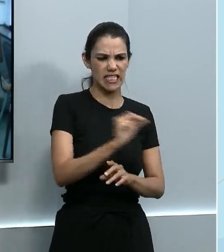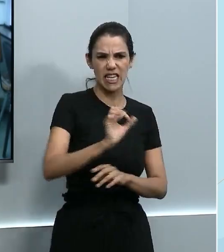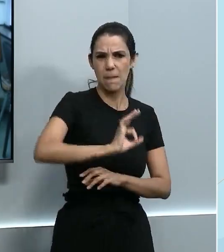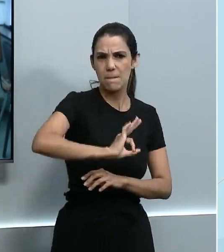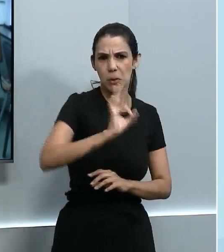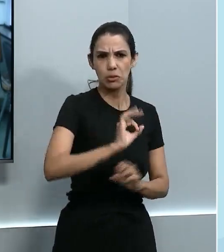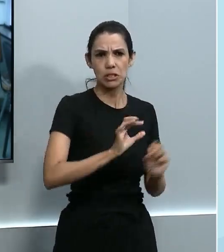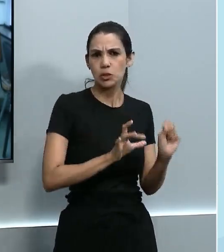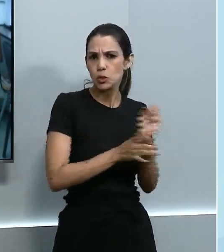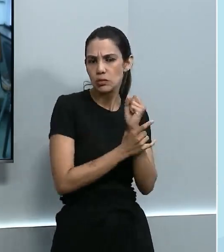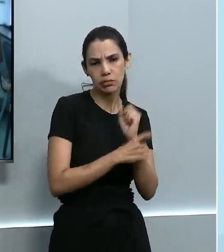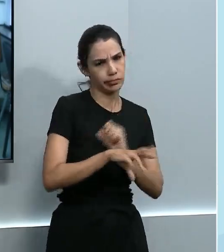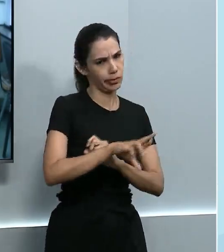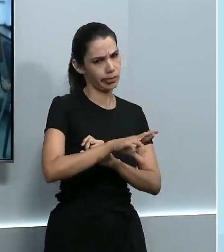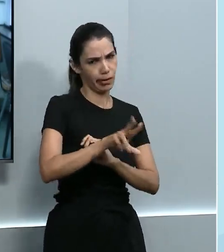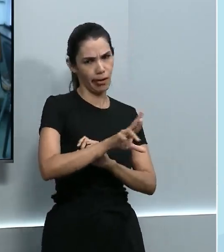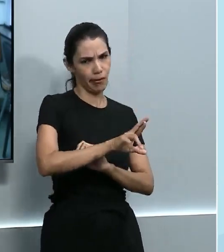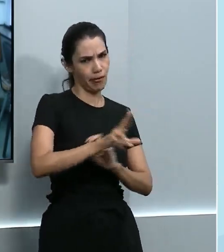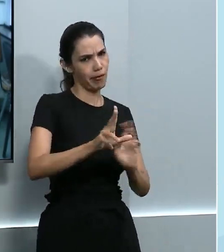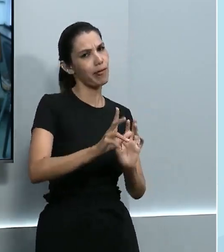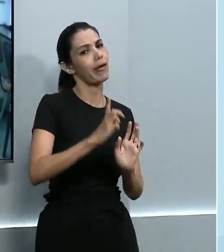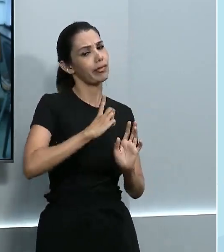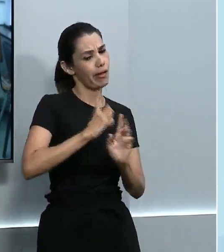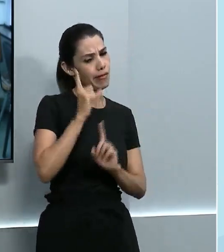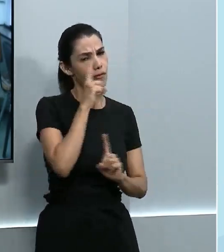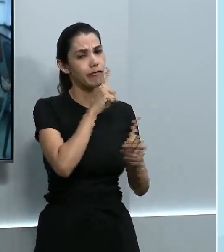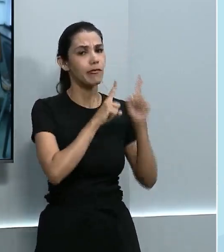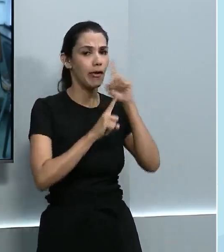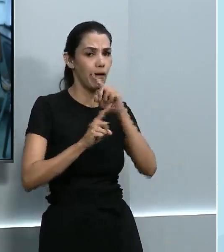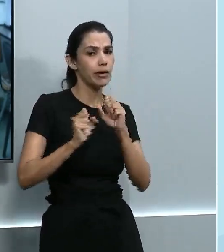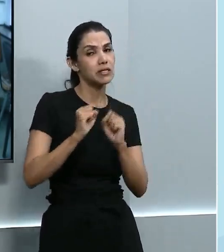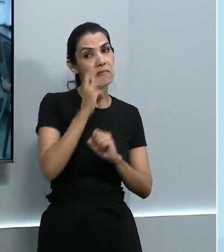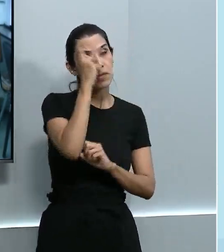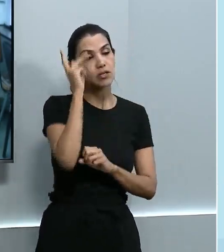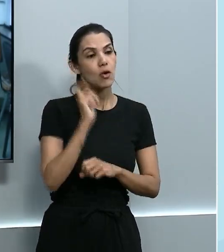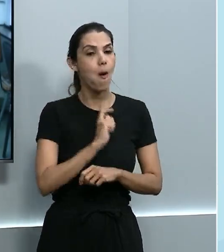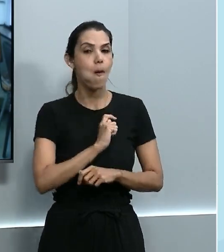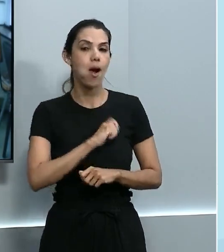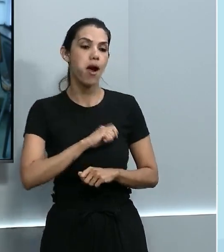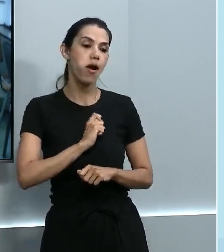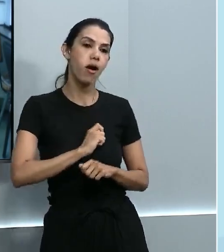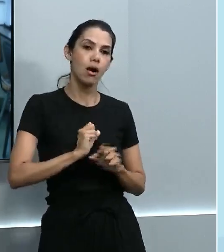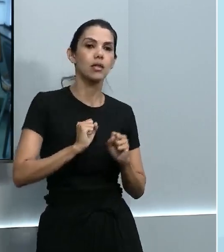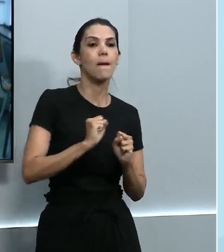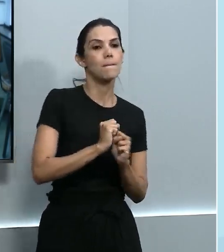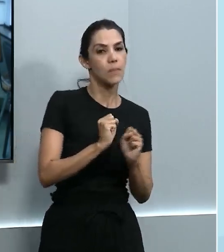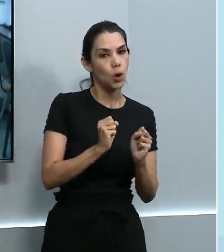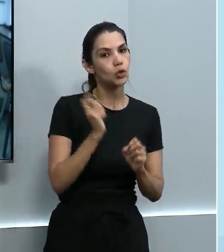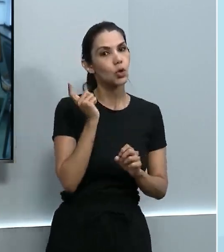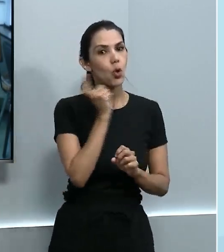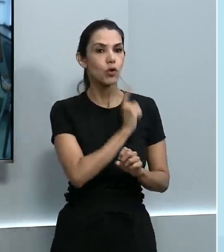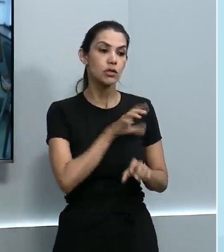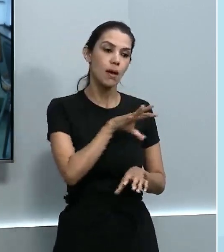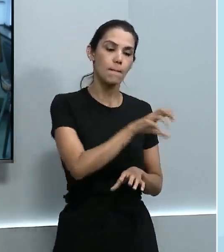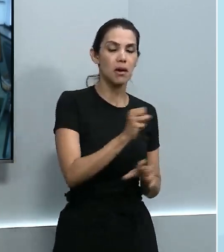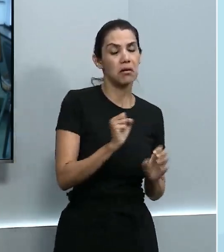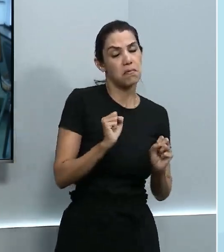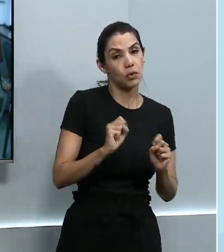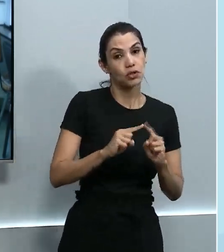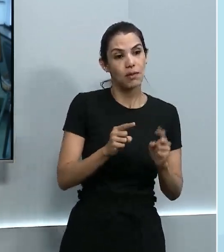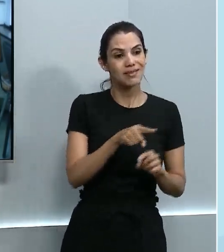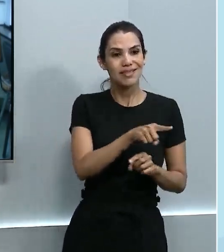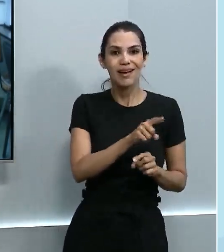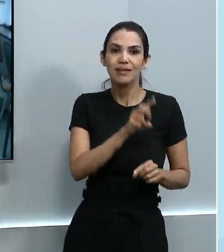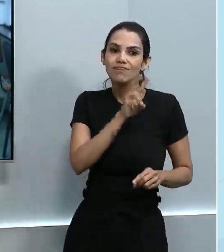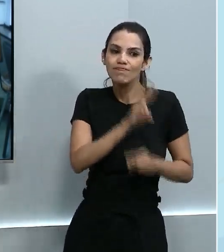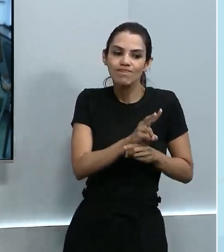má intenção, ela consegue burlar o sistema, mas a grande questão é que o fato dele estar sendo bastante